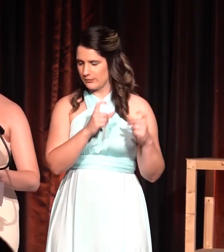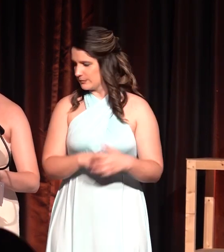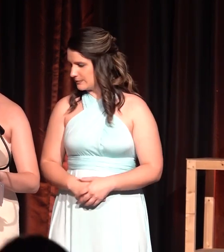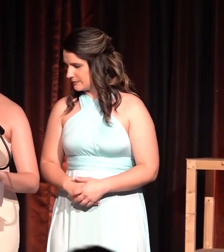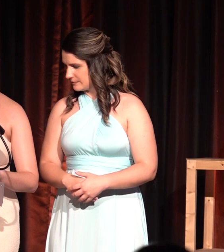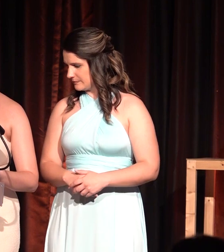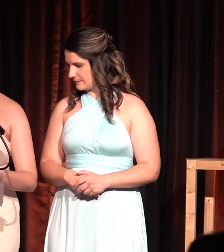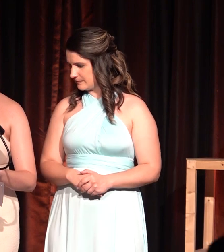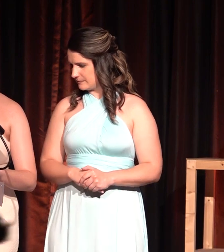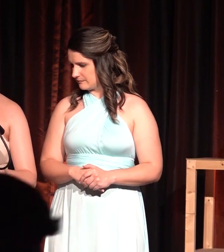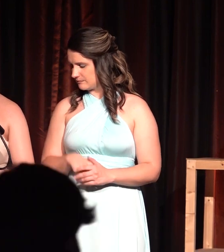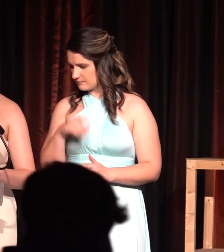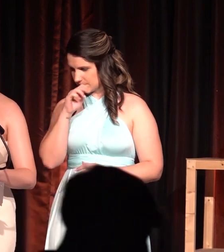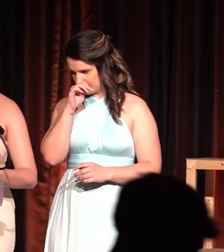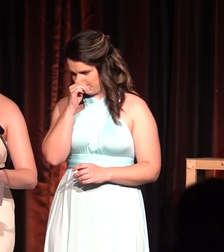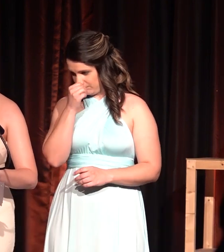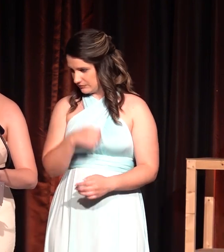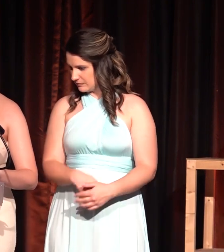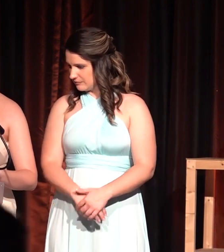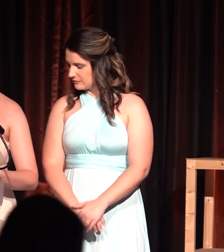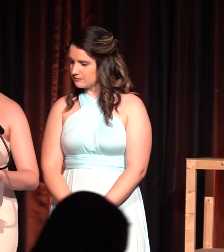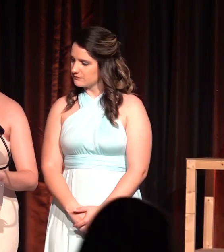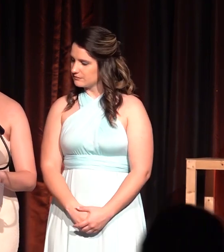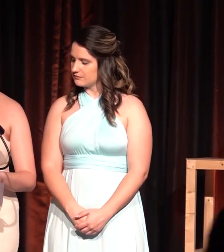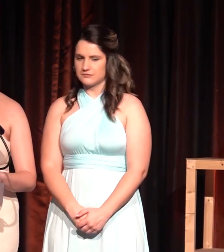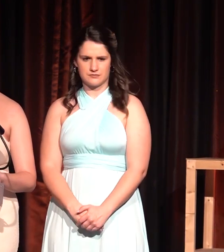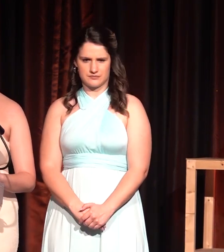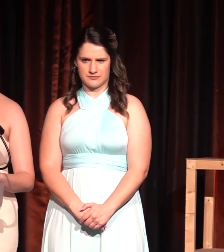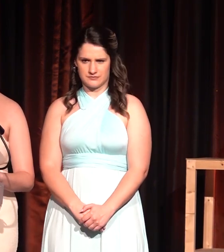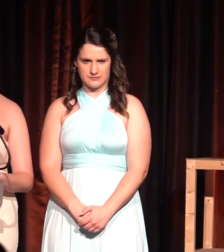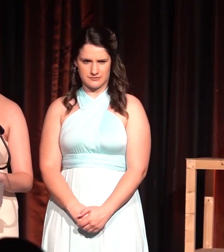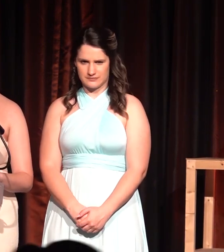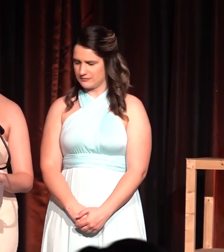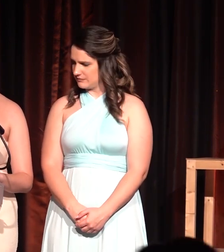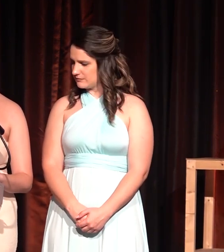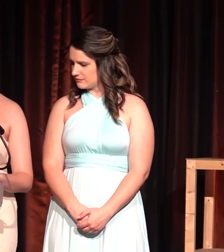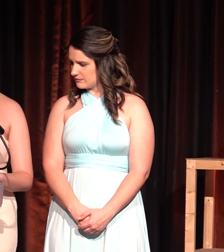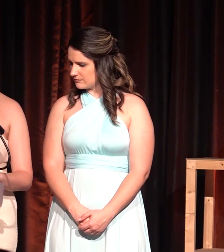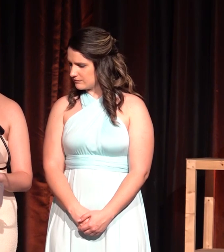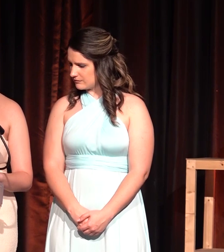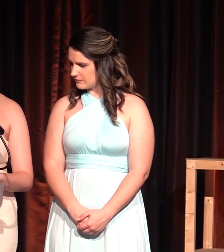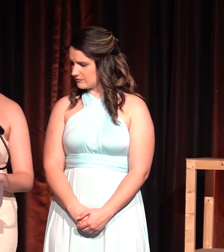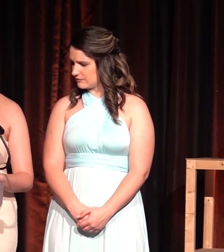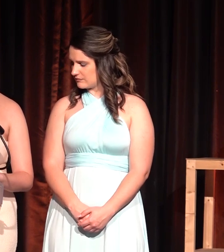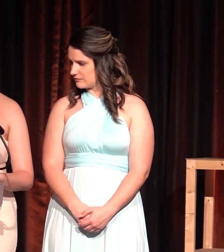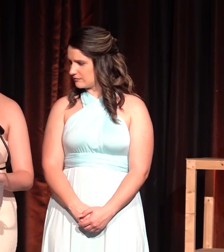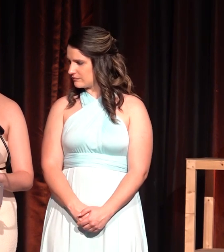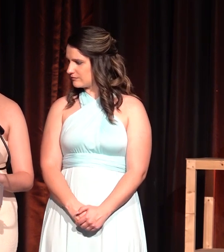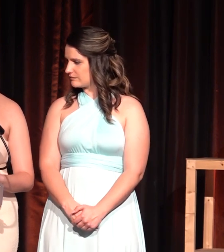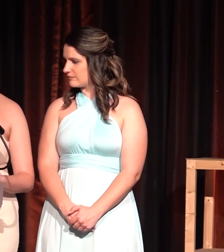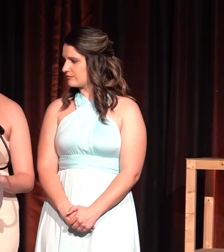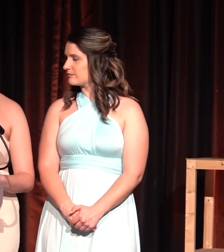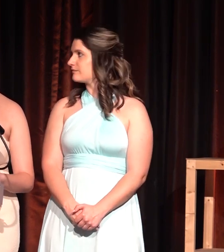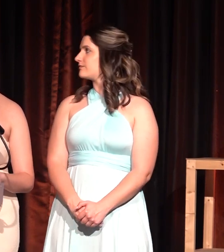Mariem Enlauqui, Xaima El Machmachi, Fatae Raiz, Paula Fabra, Josep Ferrer, Erika Gambarro,